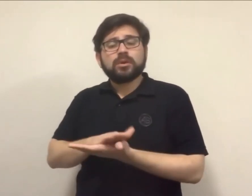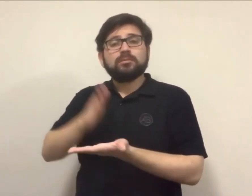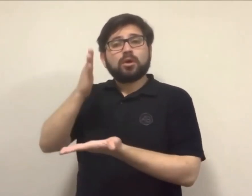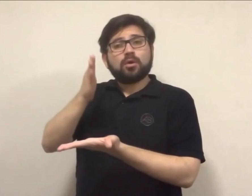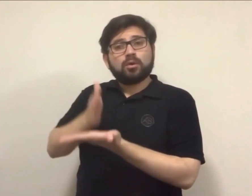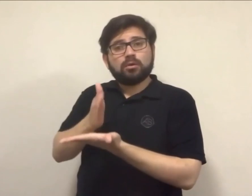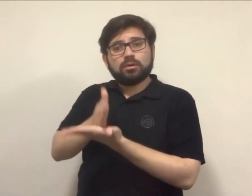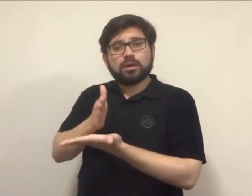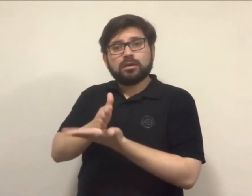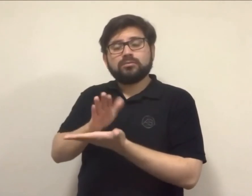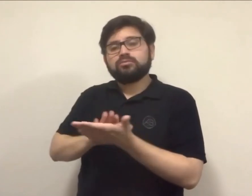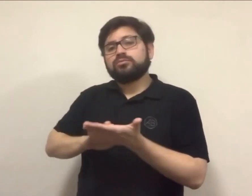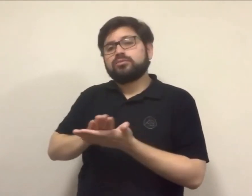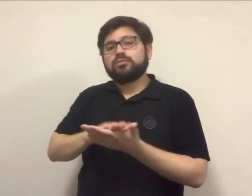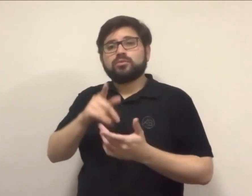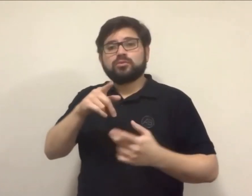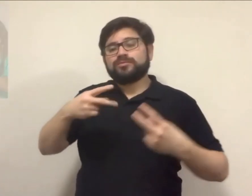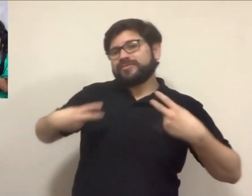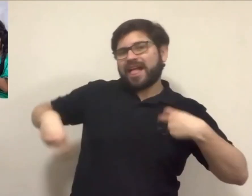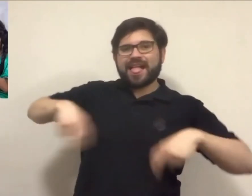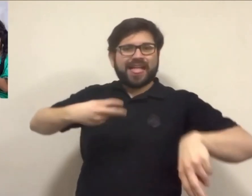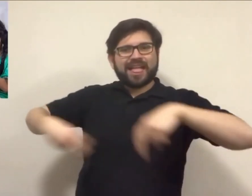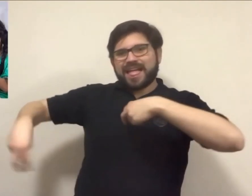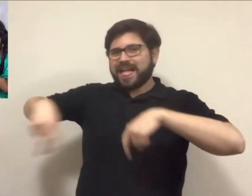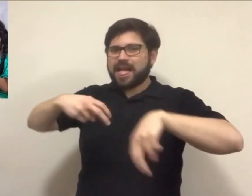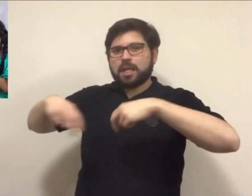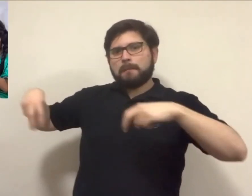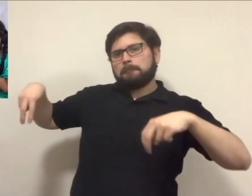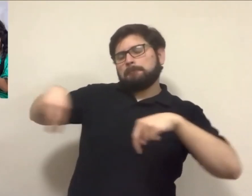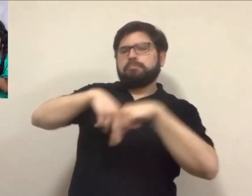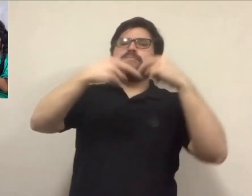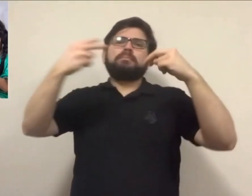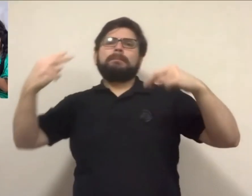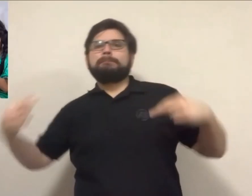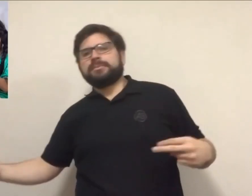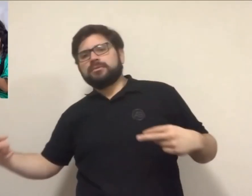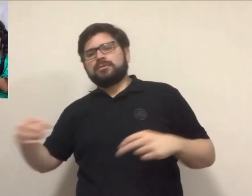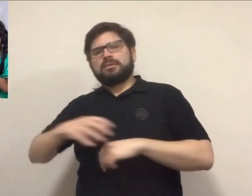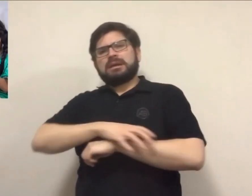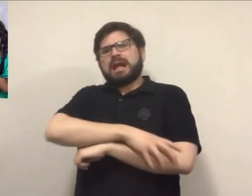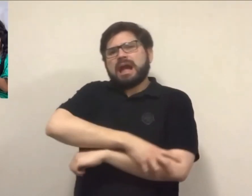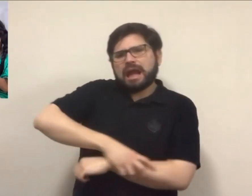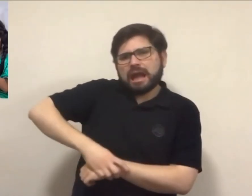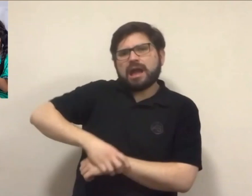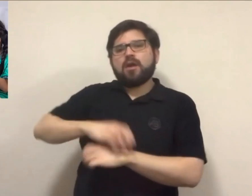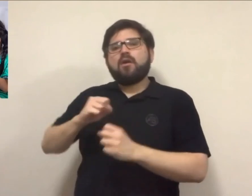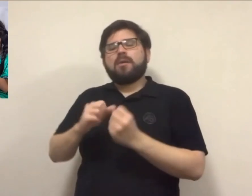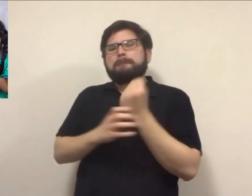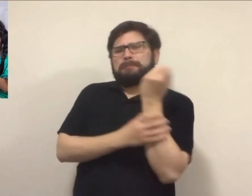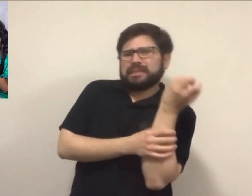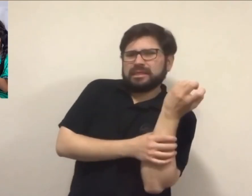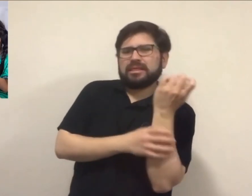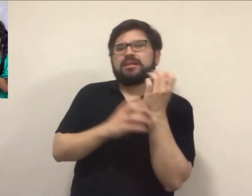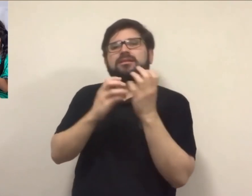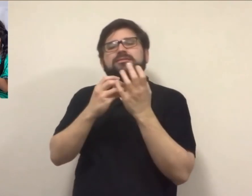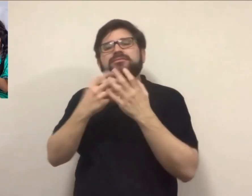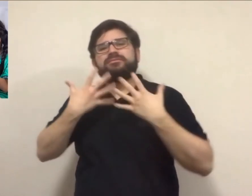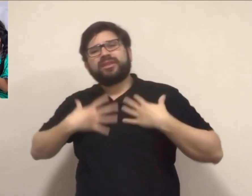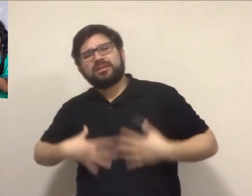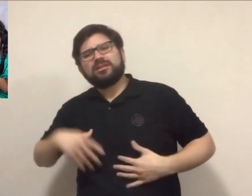derecho a recibir cuidados médicos. Por ejemplo, Si en el colegio estás jugando y tienes